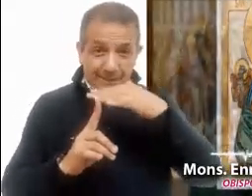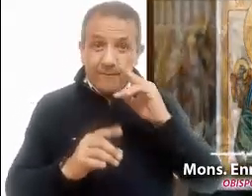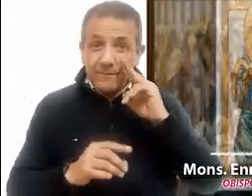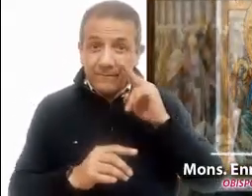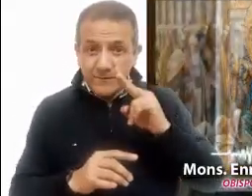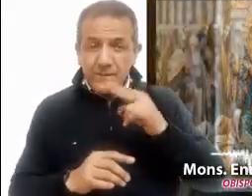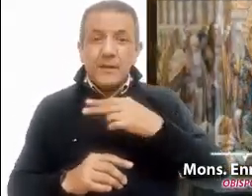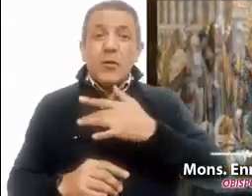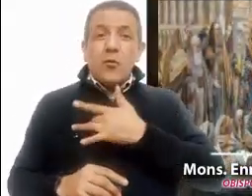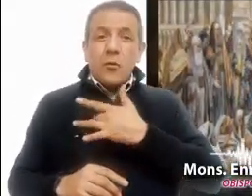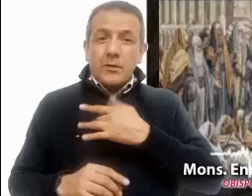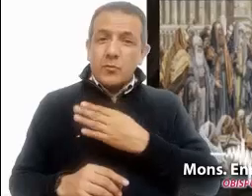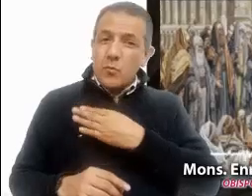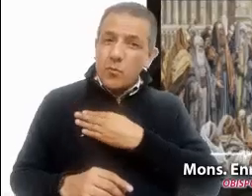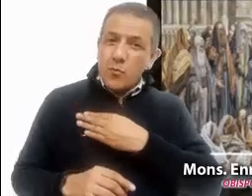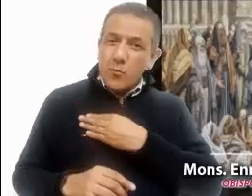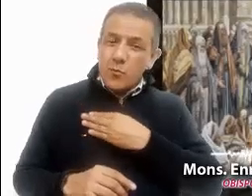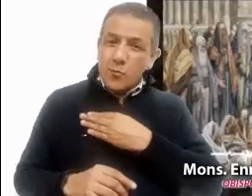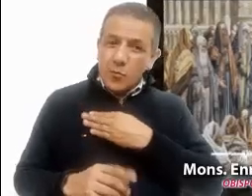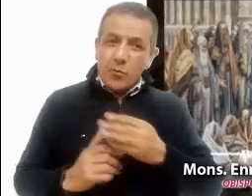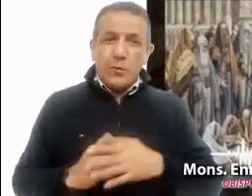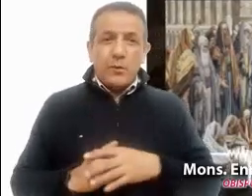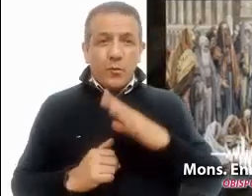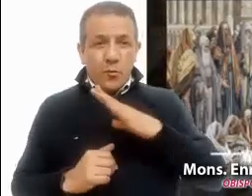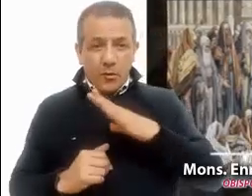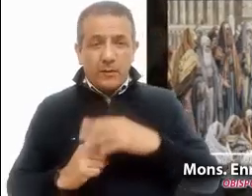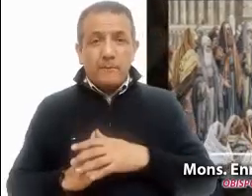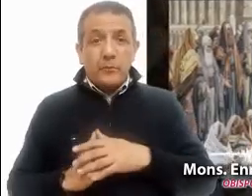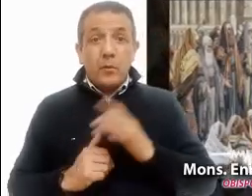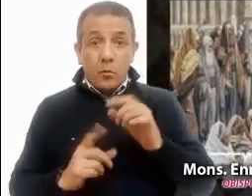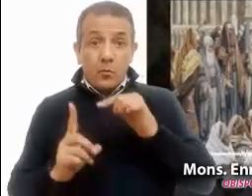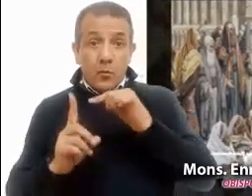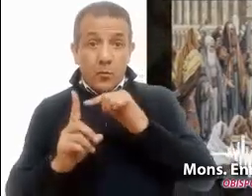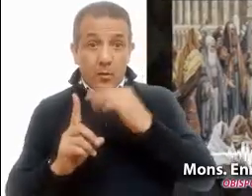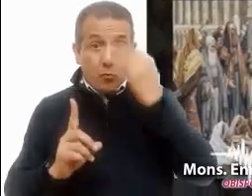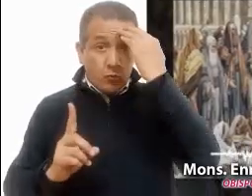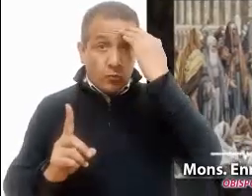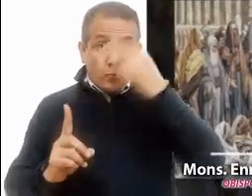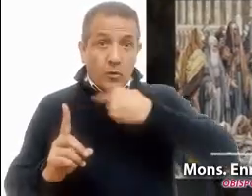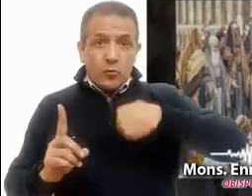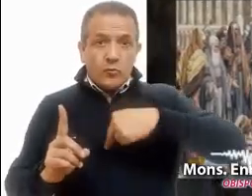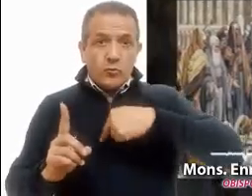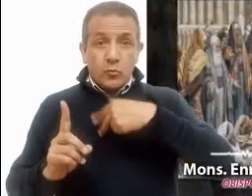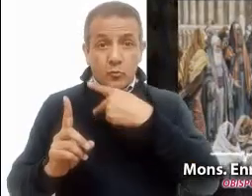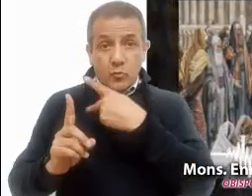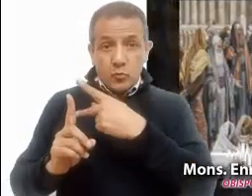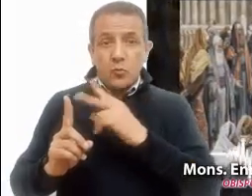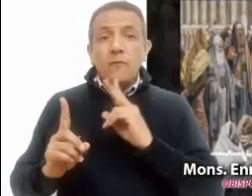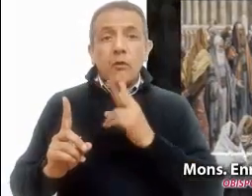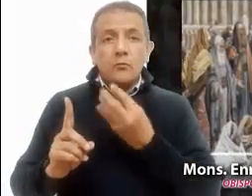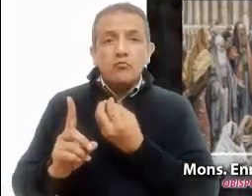lo mejor de nuestro corazón. Y al conocernos, su voz es vida para